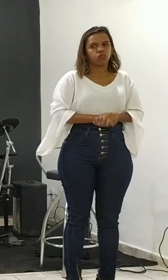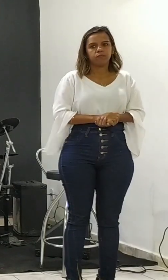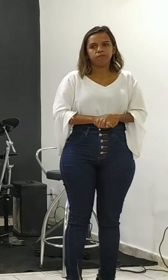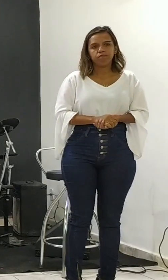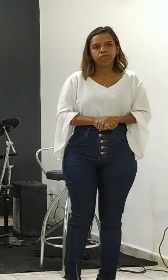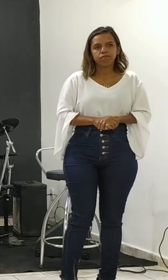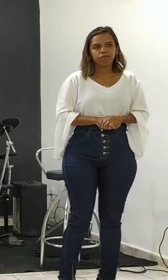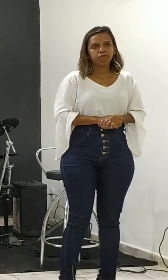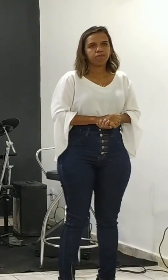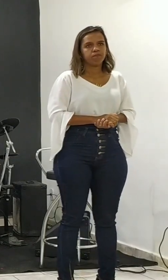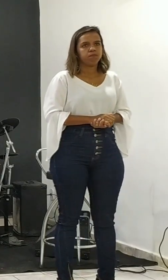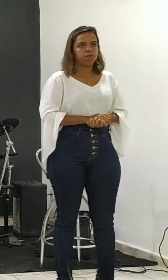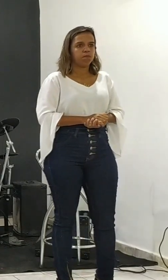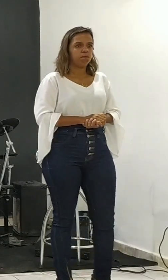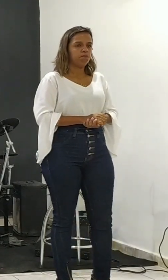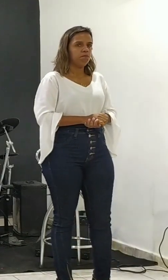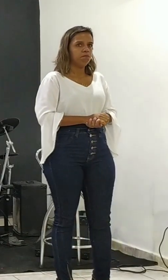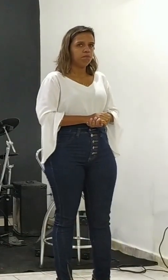atenção.